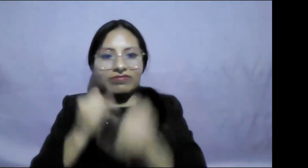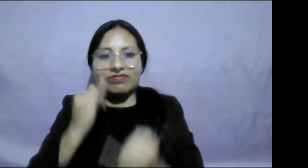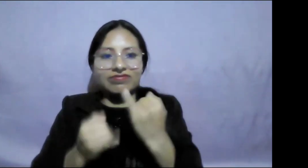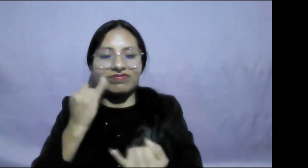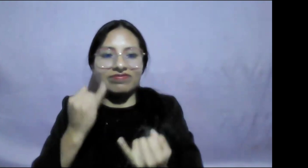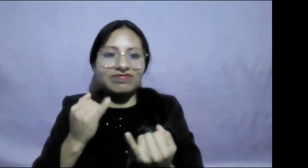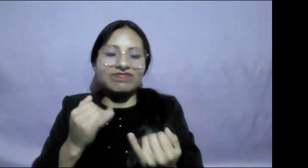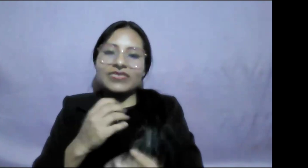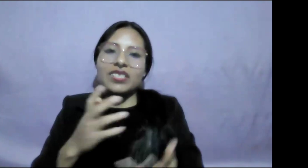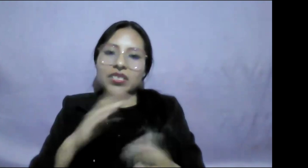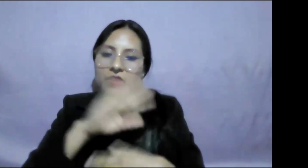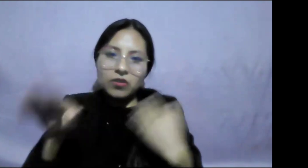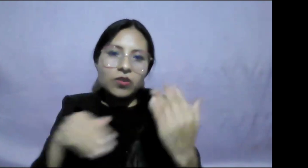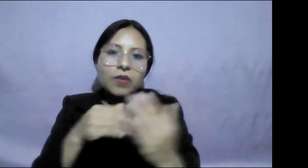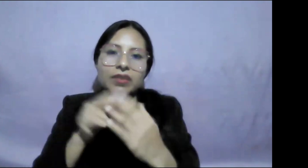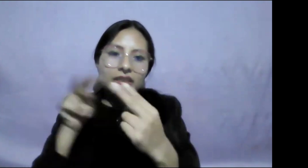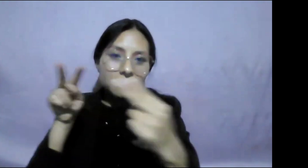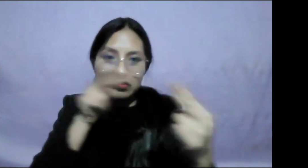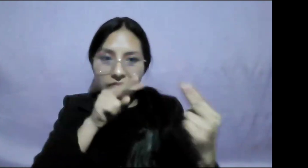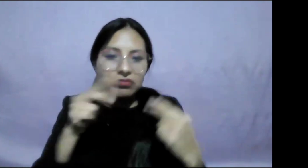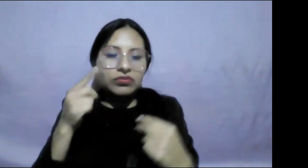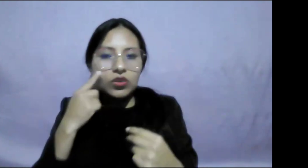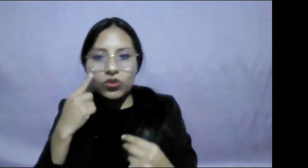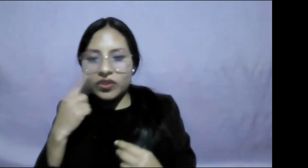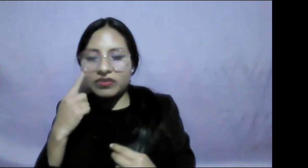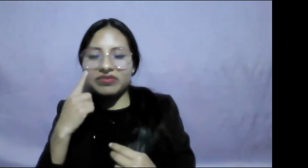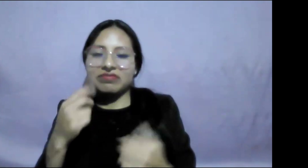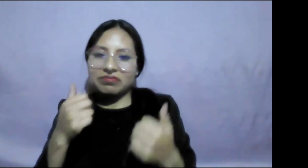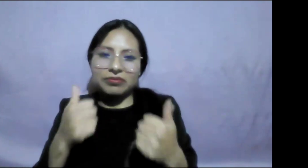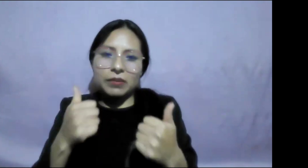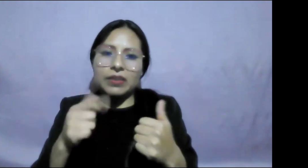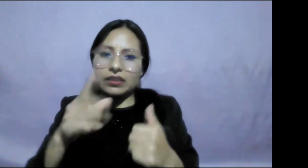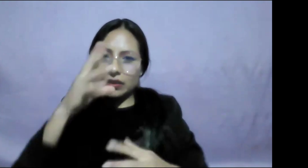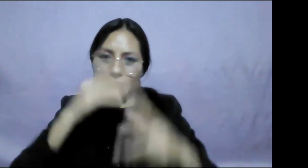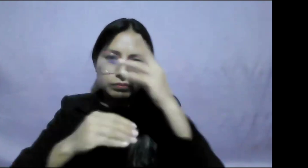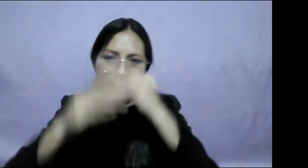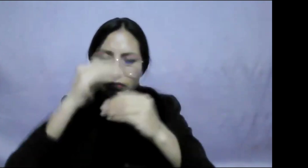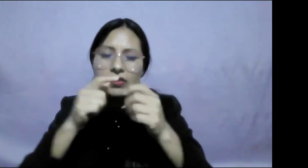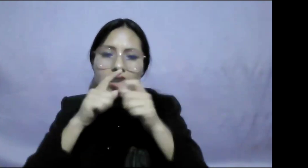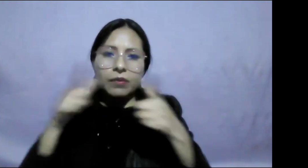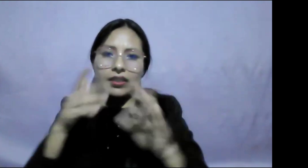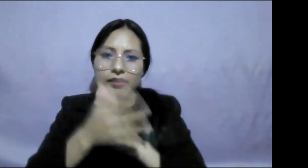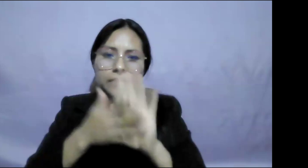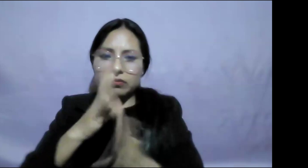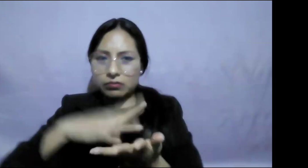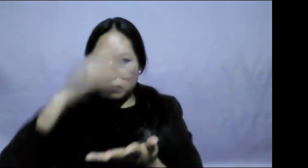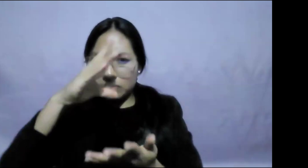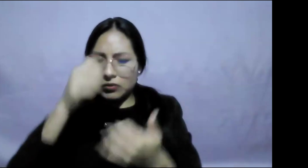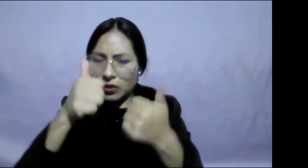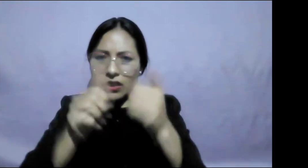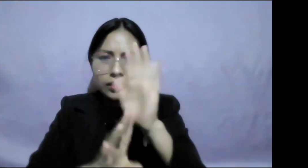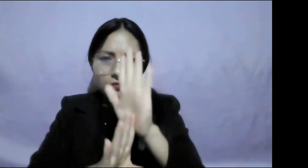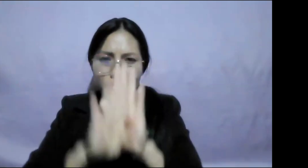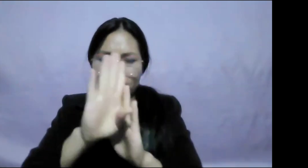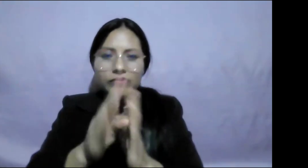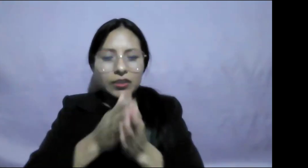a ustedes por esta clase que hoy ha terminado así que qué bueno estamos conociéndonos